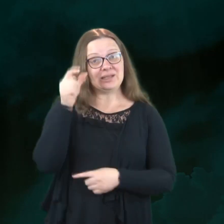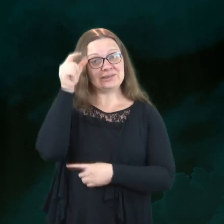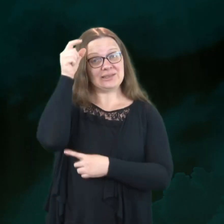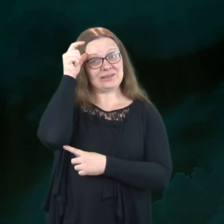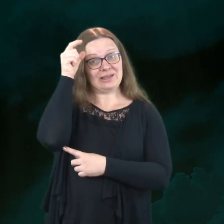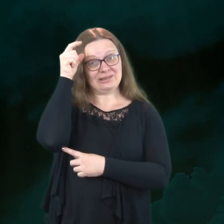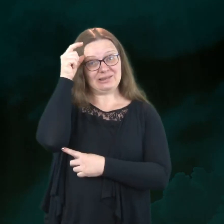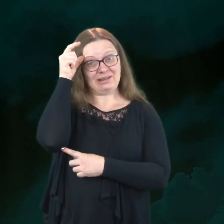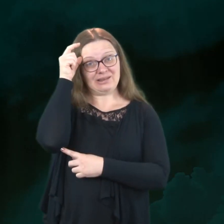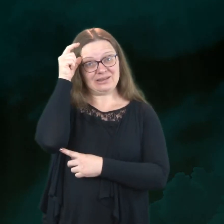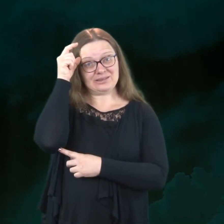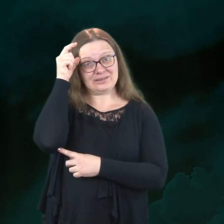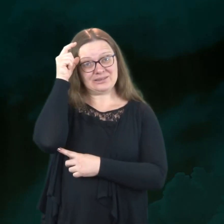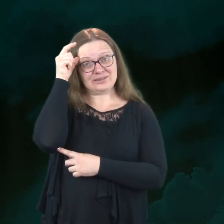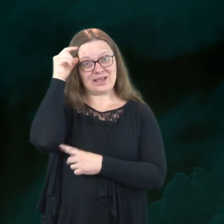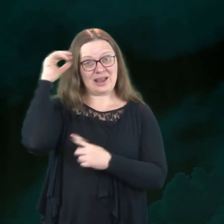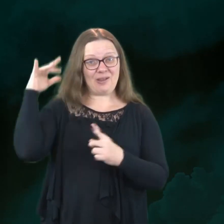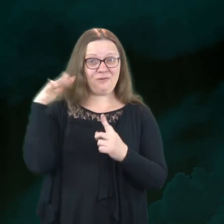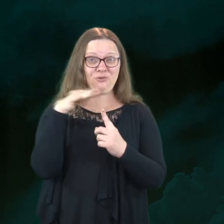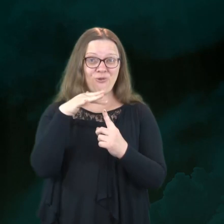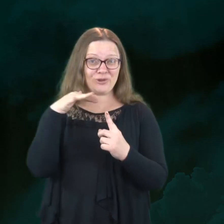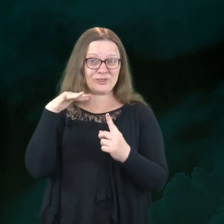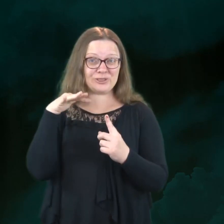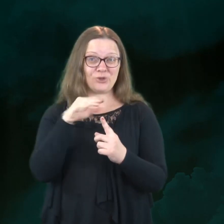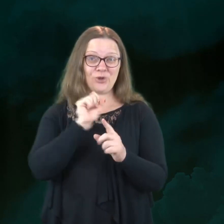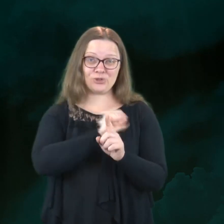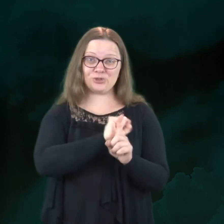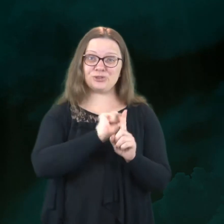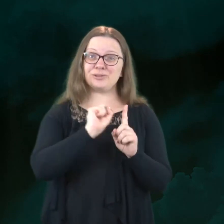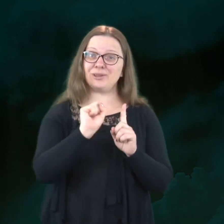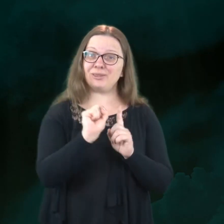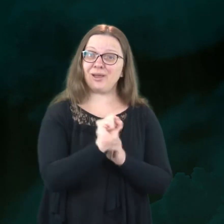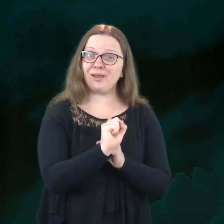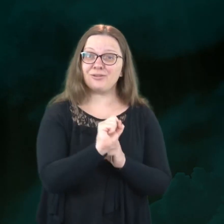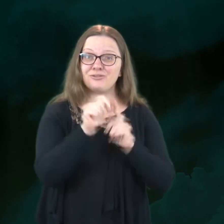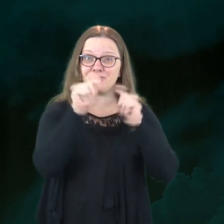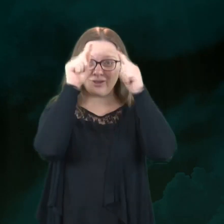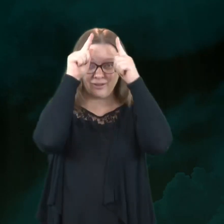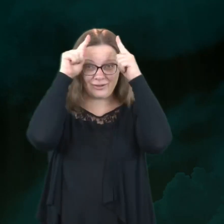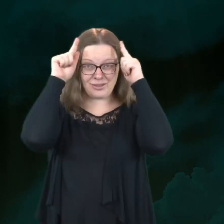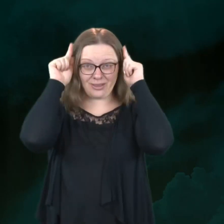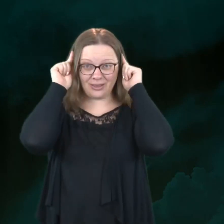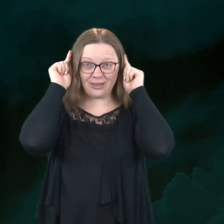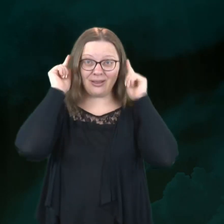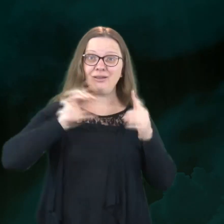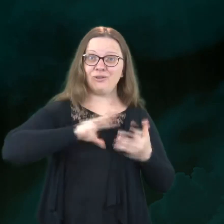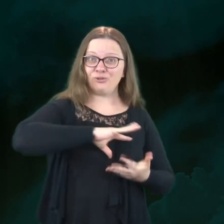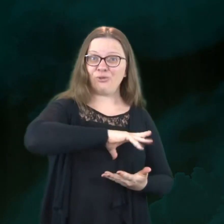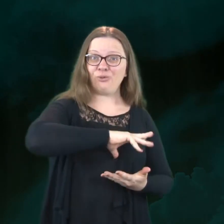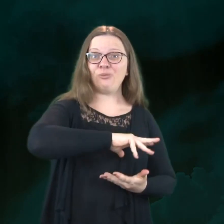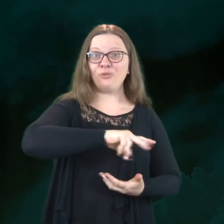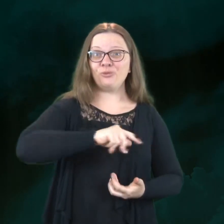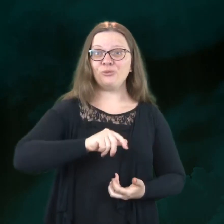politeísta. Então, tendo um só Deus é perigoso. Todo mundo tem que ouvir o que ele falar, o que fazer. Isso é um tirano, é